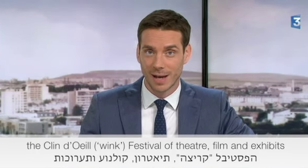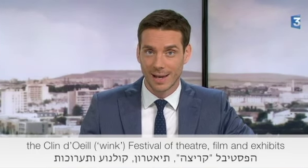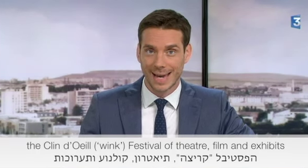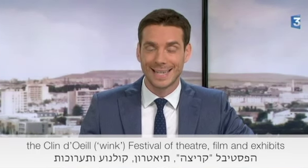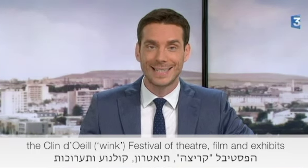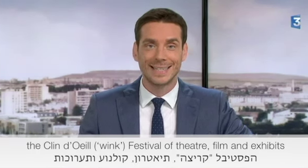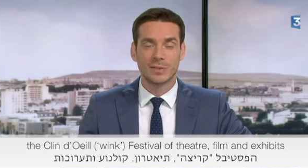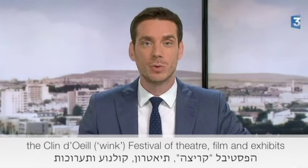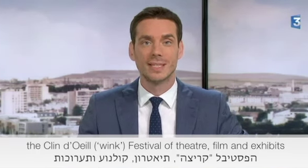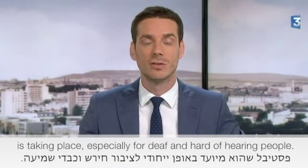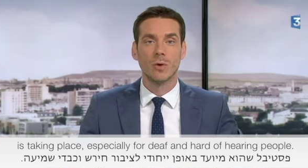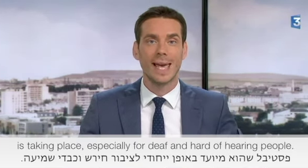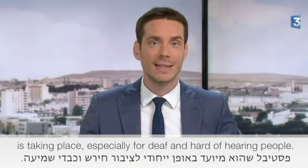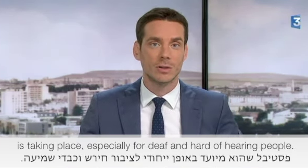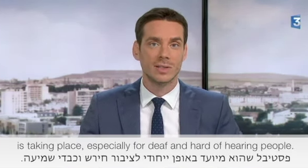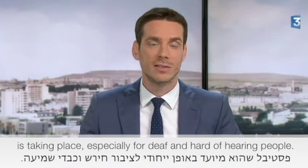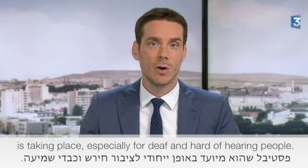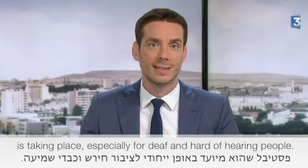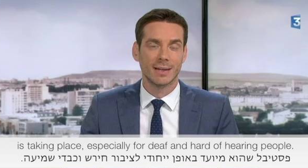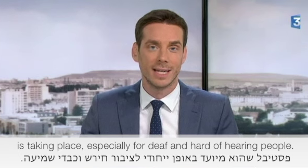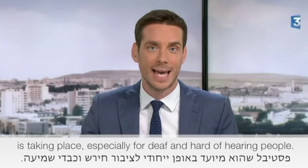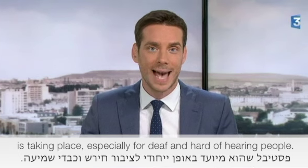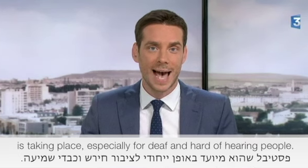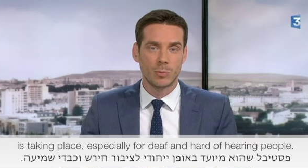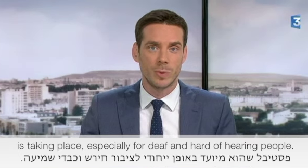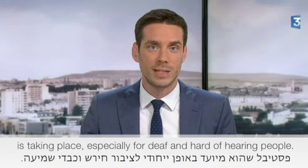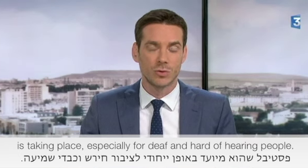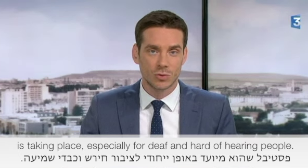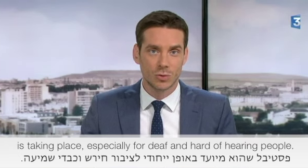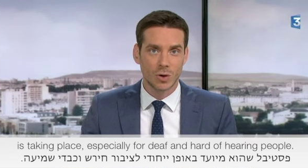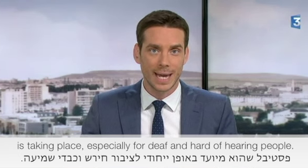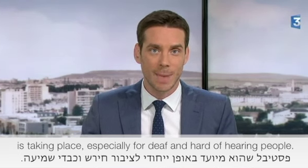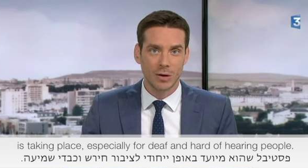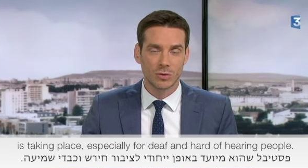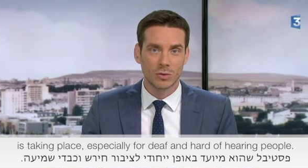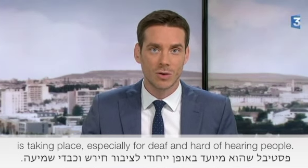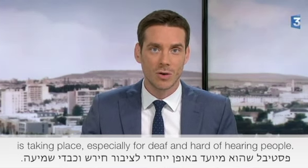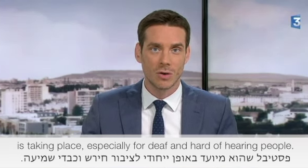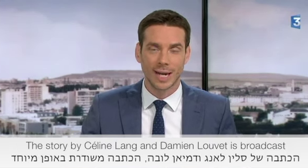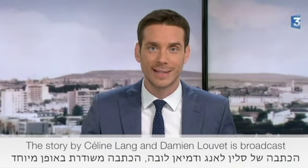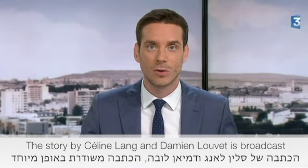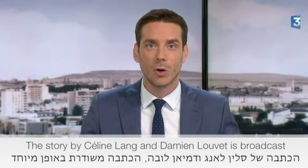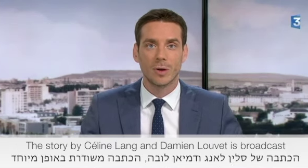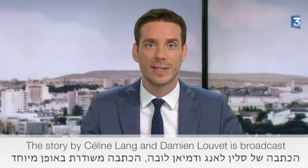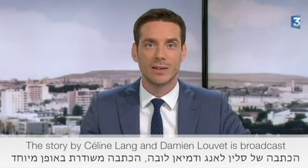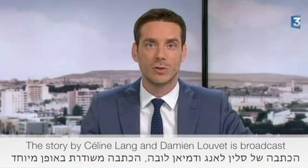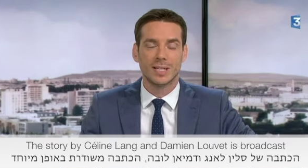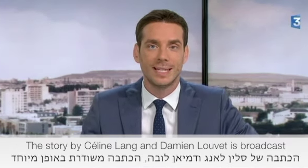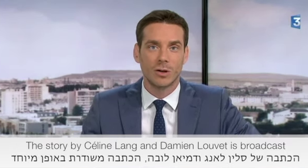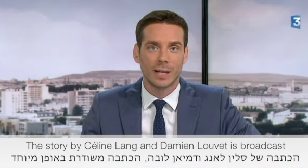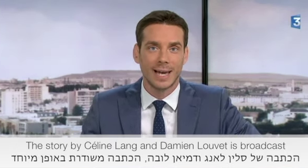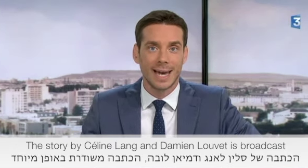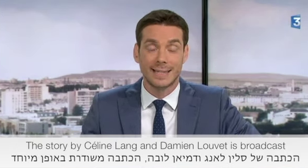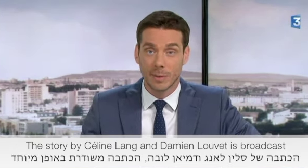et des expositions exclusivement réservées à un public de sourds et malentendants. Regardez ce reportage de Céline Lang et Damien